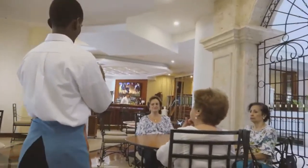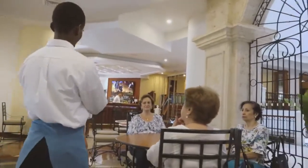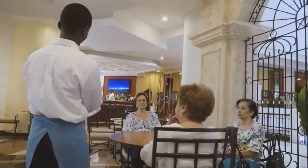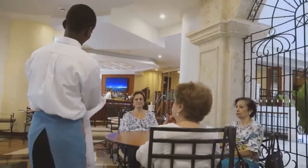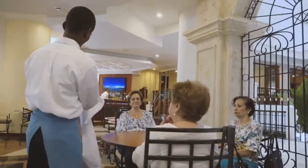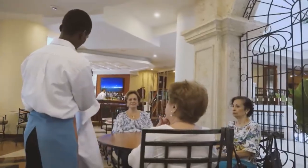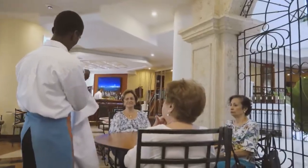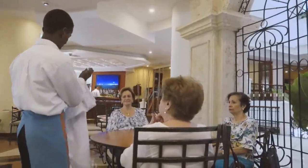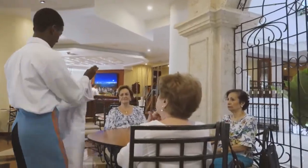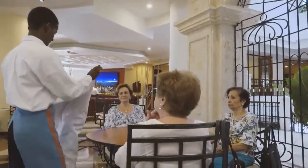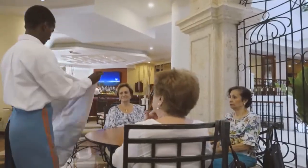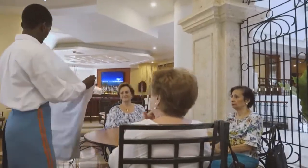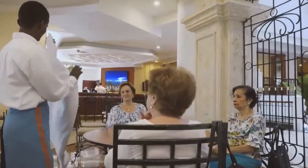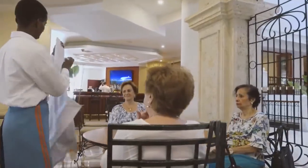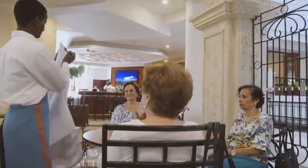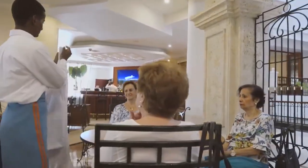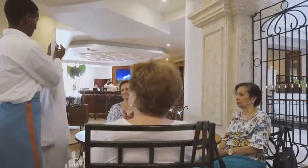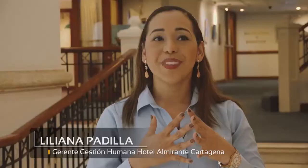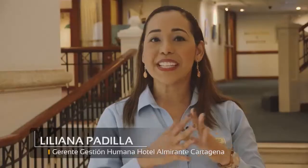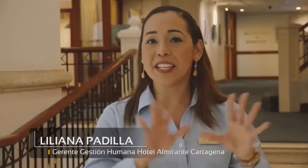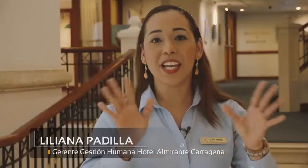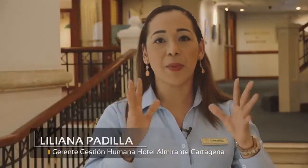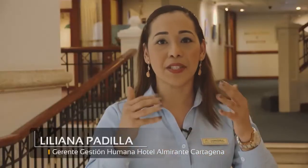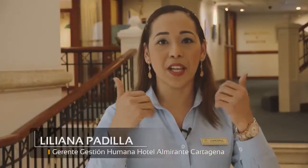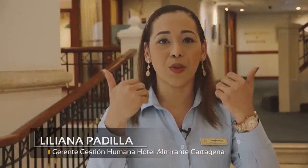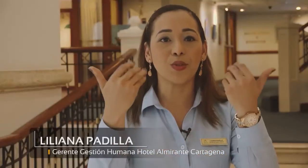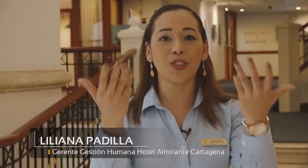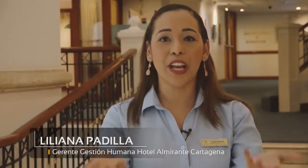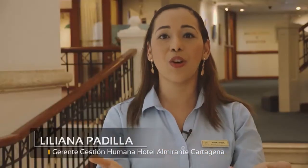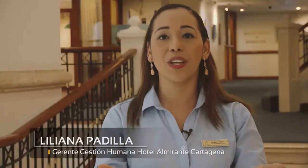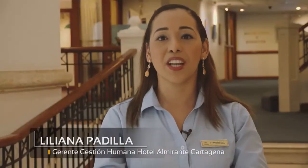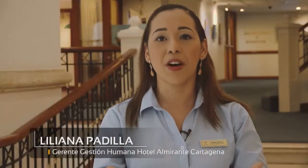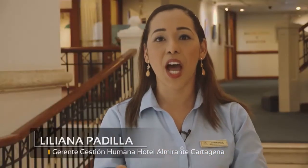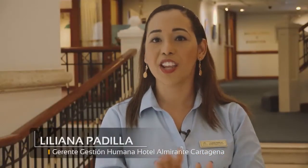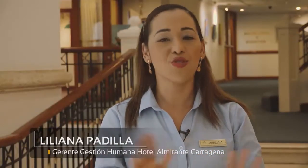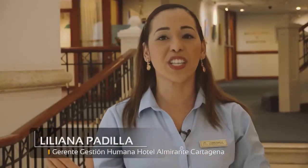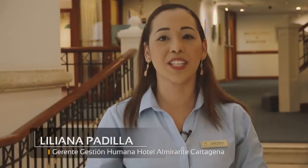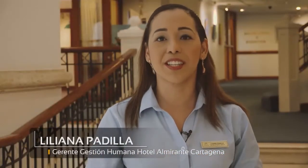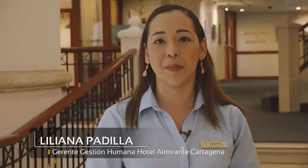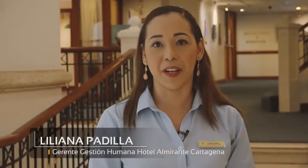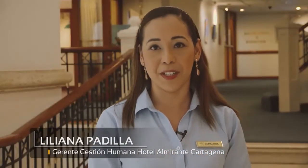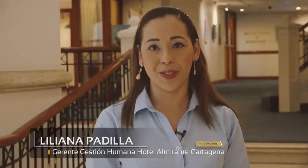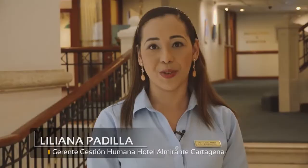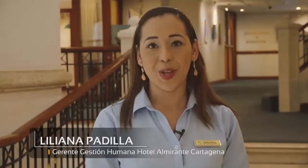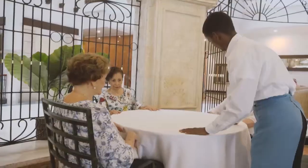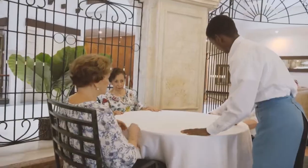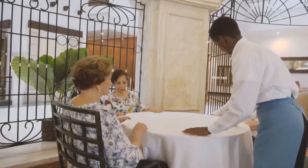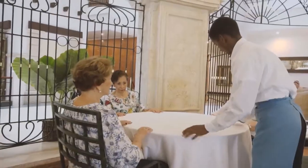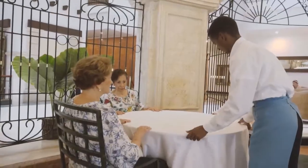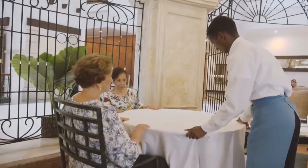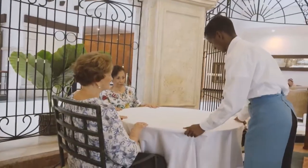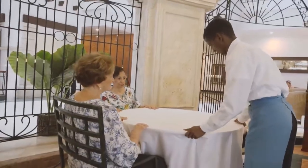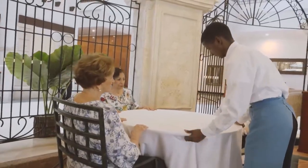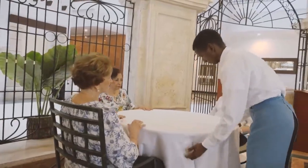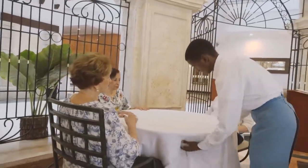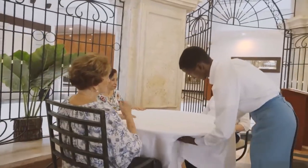Si bien Víctor tiene una discapacidad, esa discapacidad cuando ustedes lo ven trabajar no existe para Víctor. Hoy, un mes después, no hemos